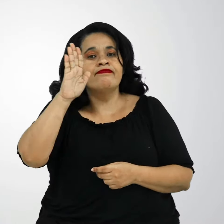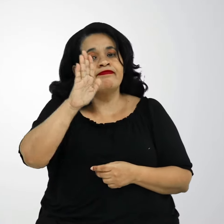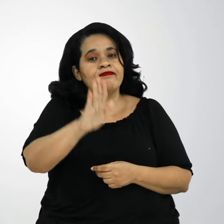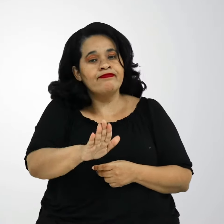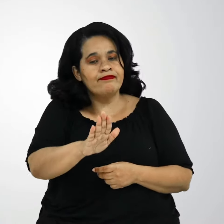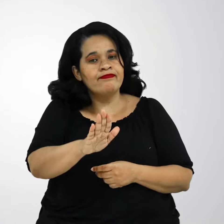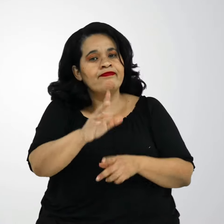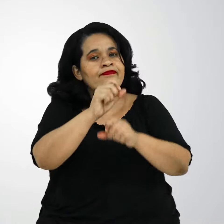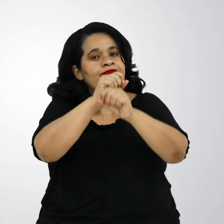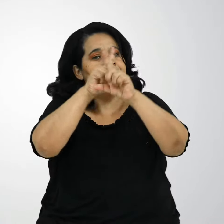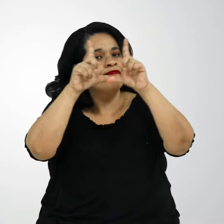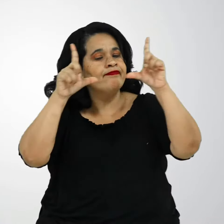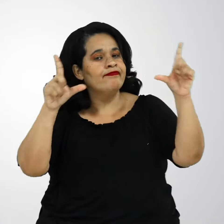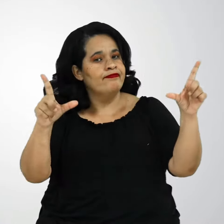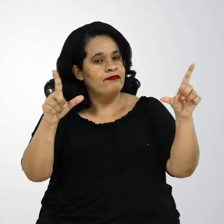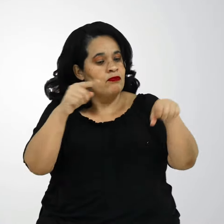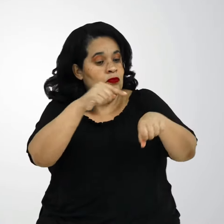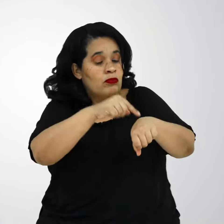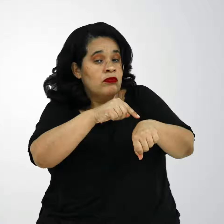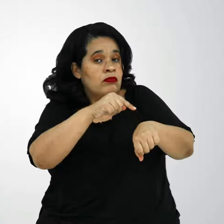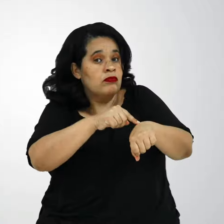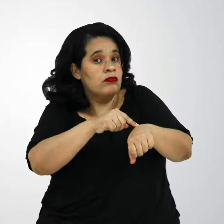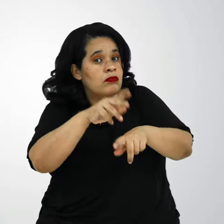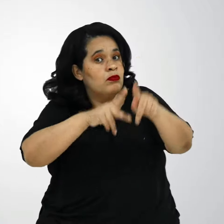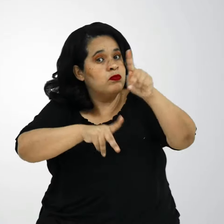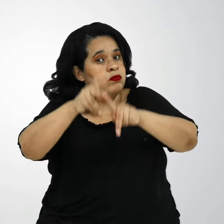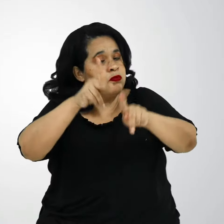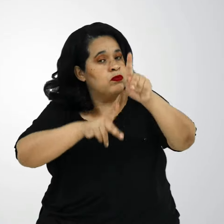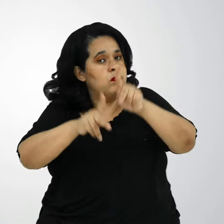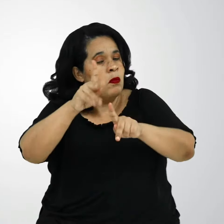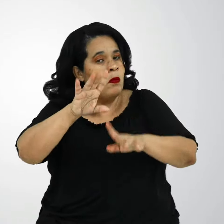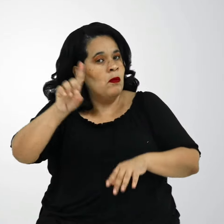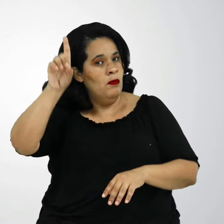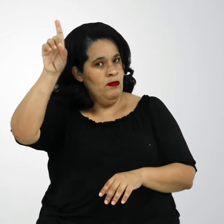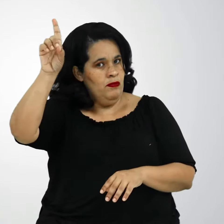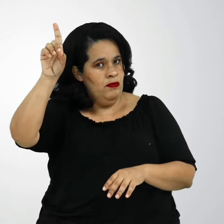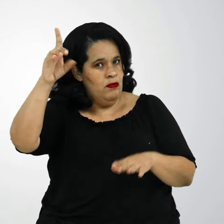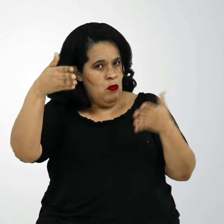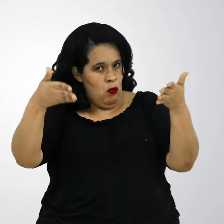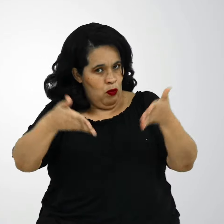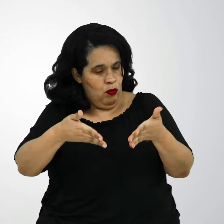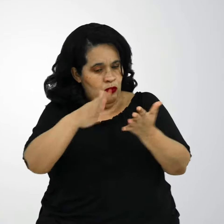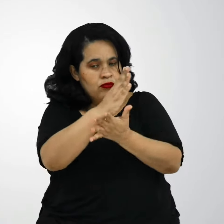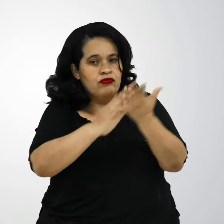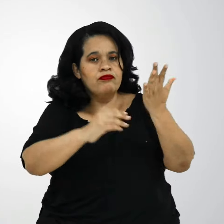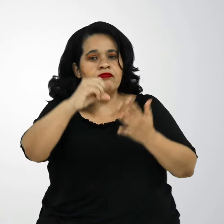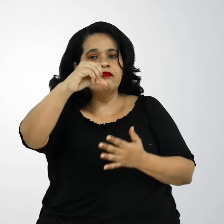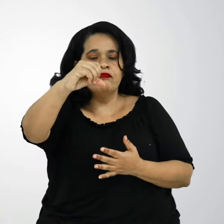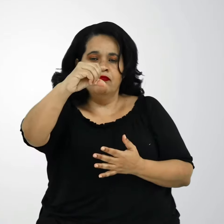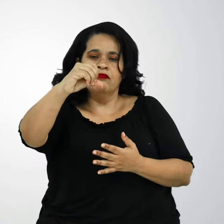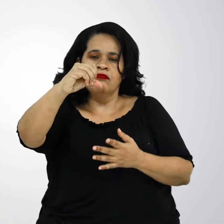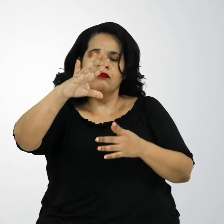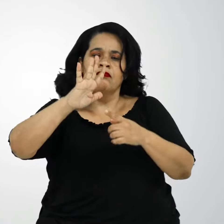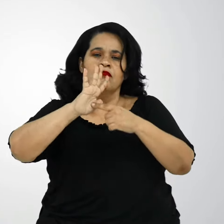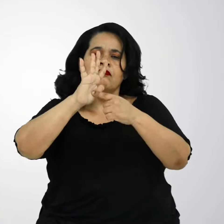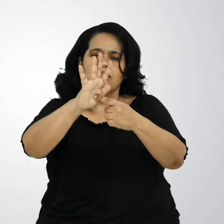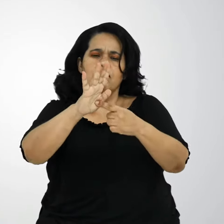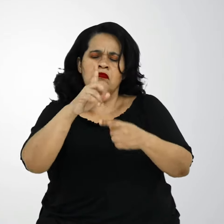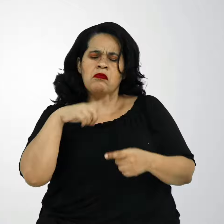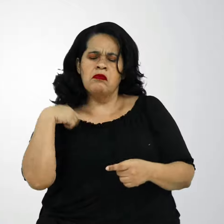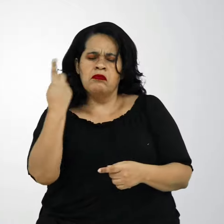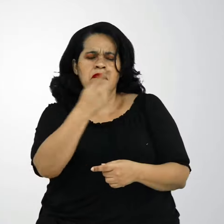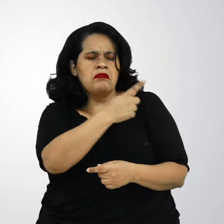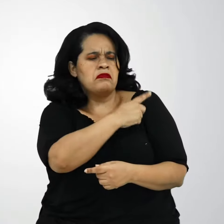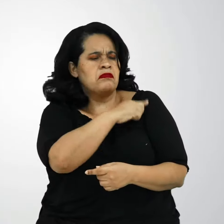duraria essa perseguição do Antíoco ao povo de Deus. No capítulo 9 de Daniel, a impressão que a gente tem, conforme as